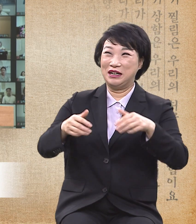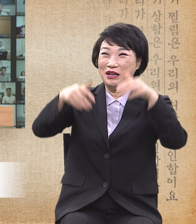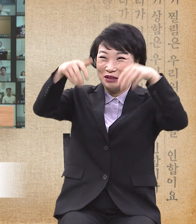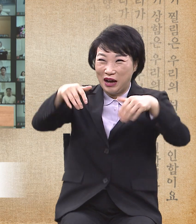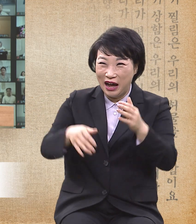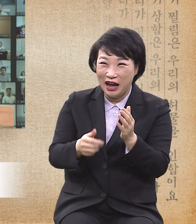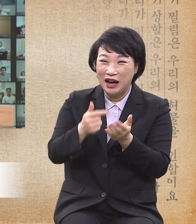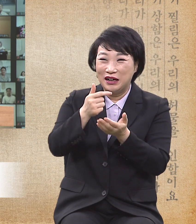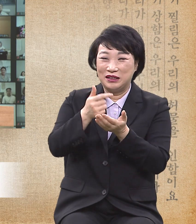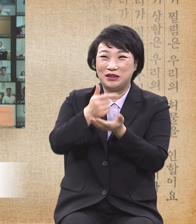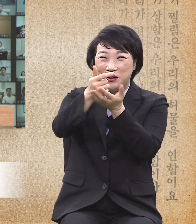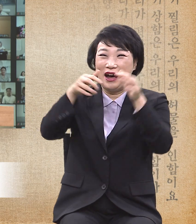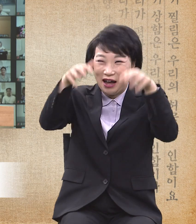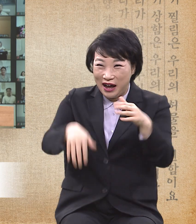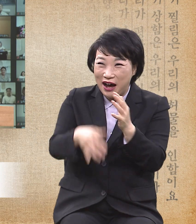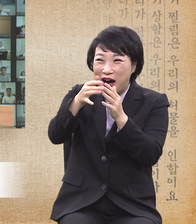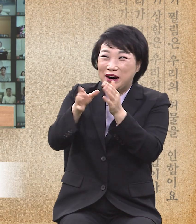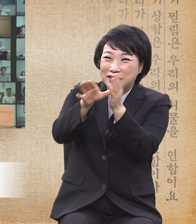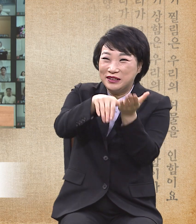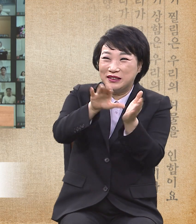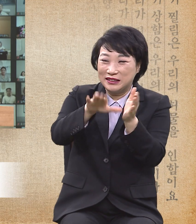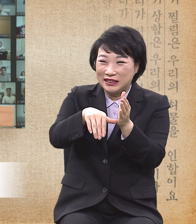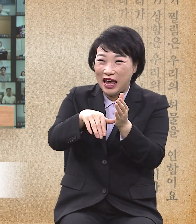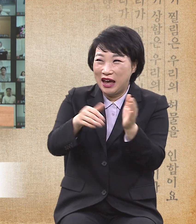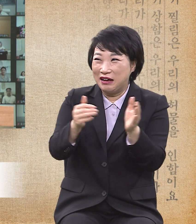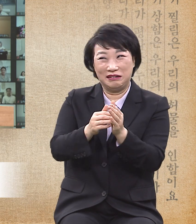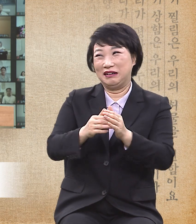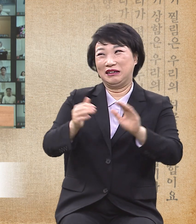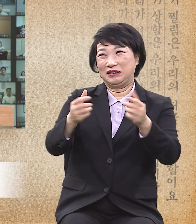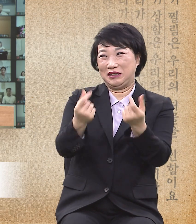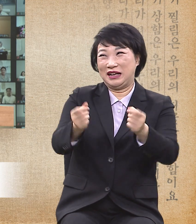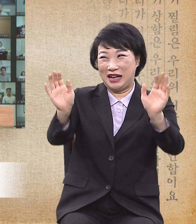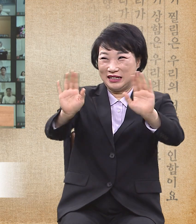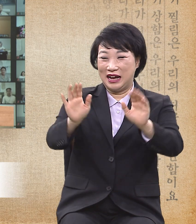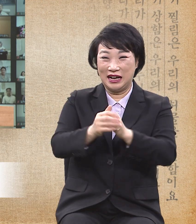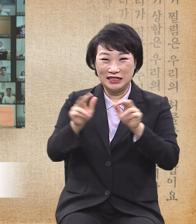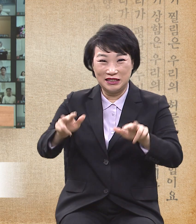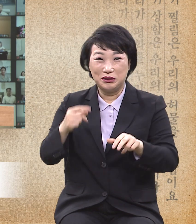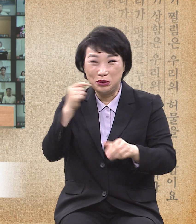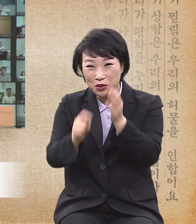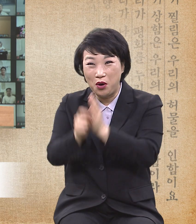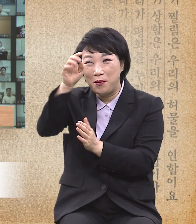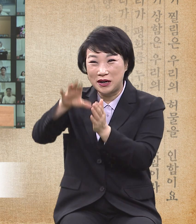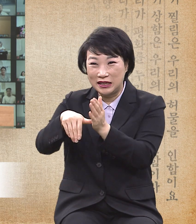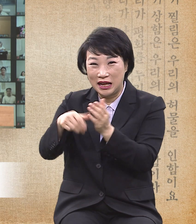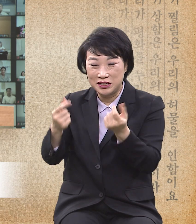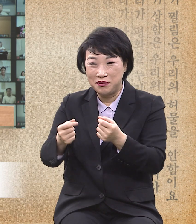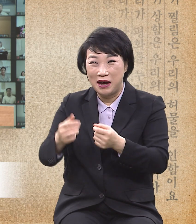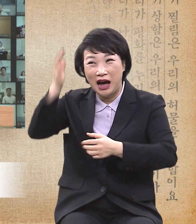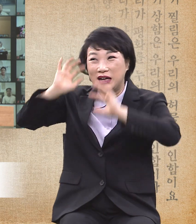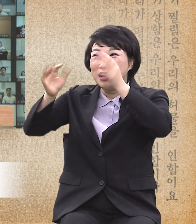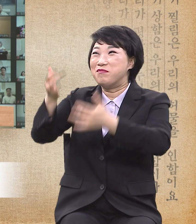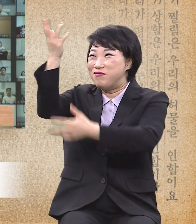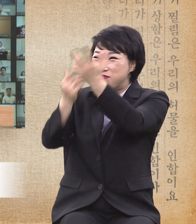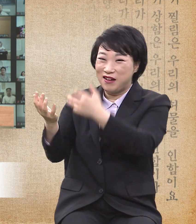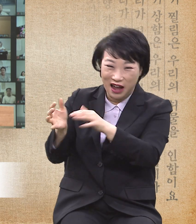아닌데요. 지금은 소돔과 고모라에서 좀 하늘에서 불이 쏟아져 태워버리는 때가